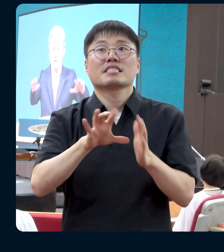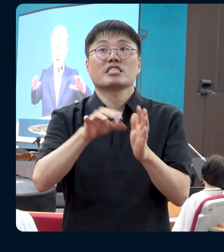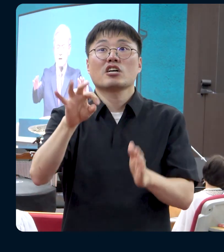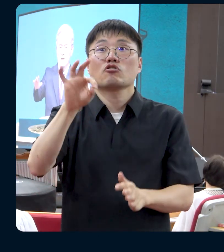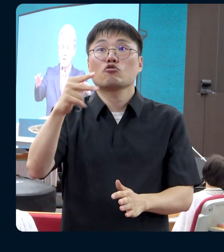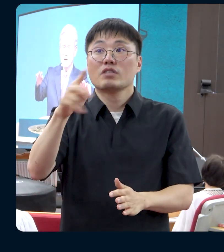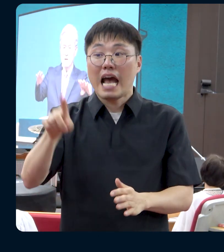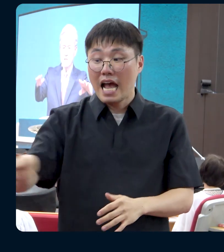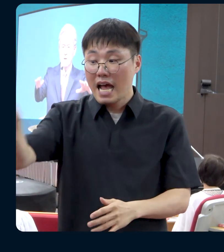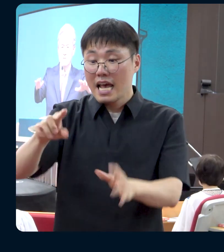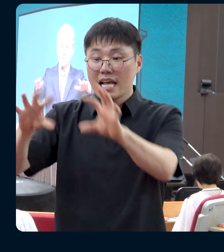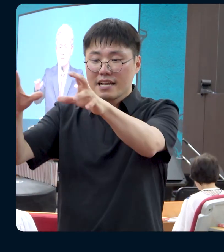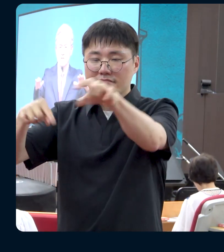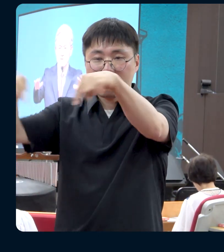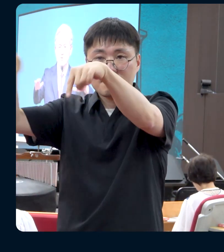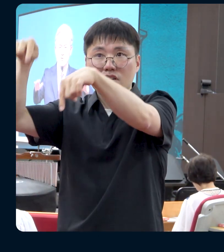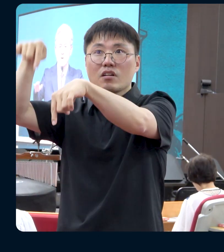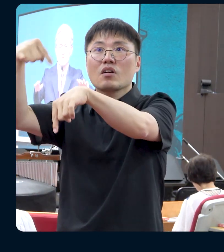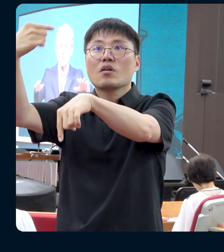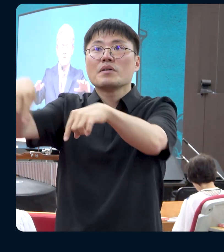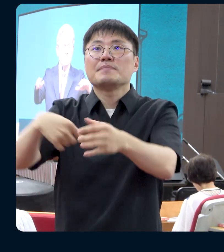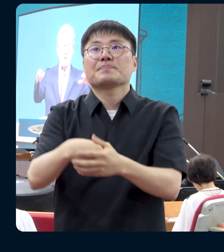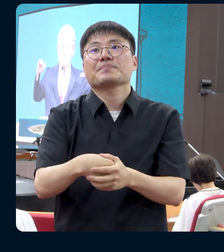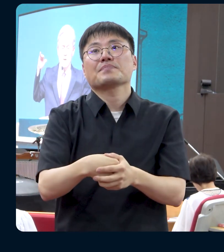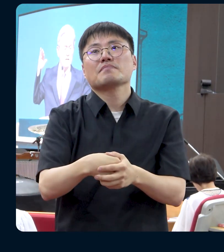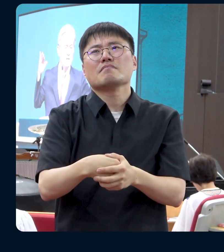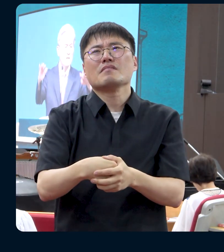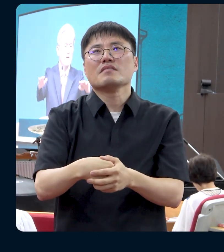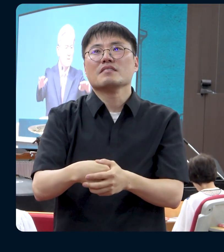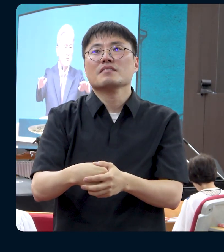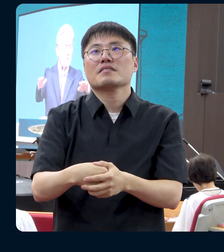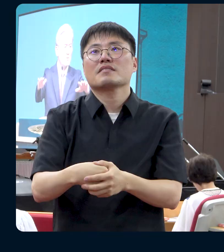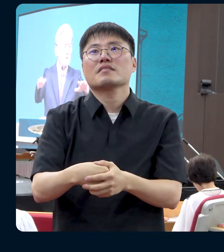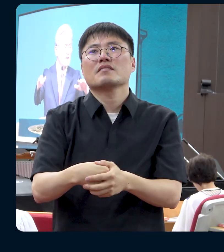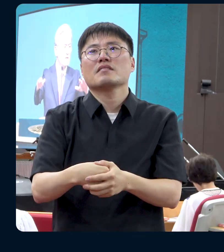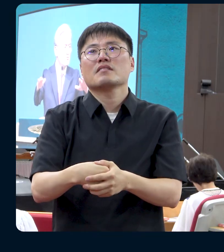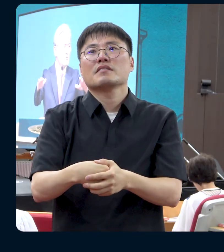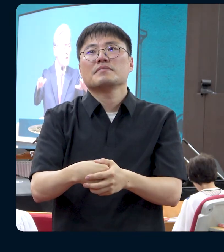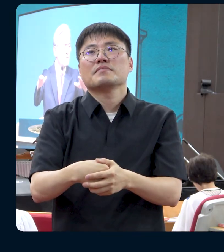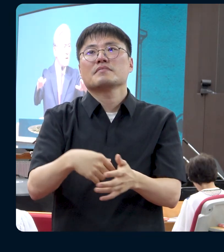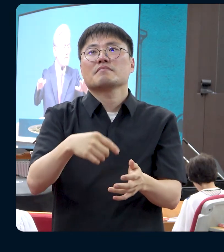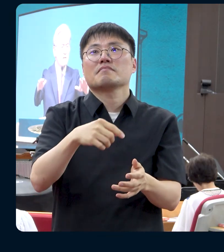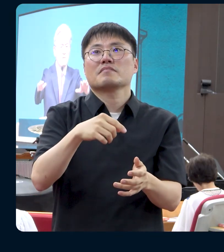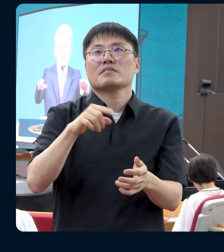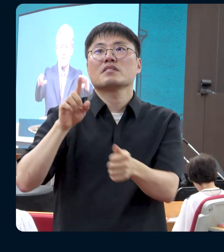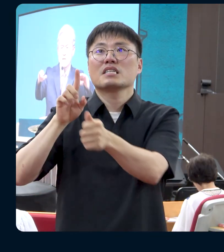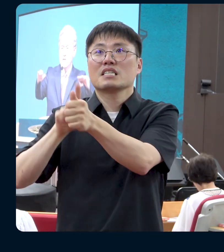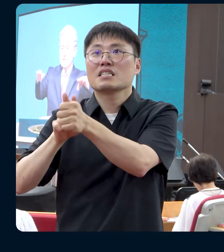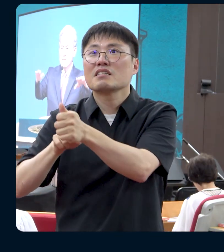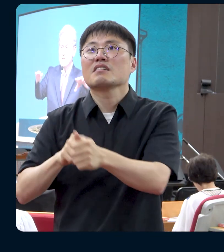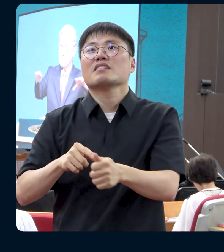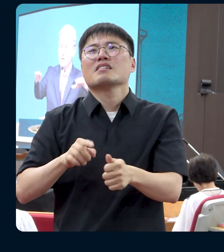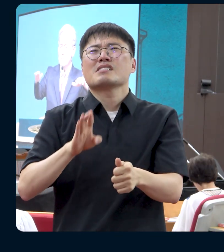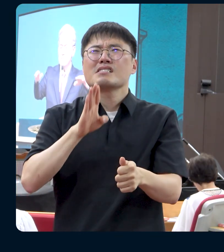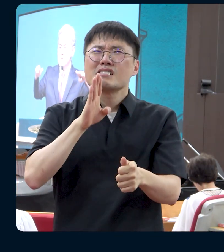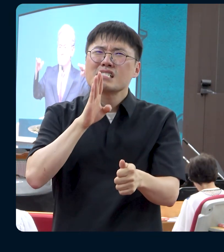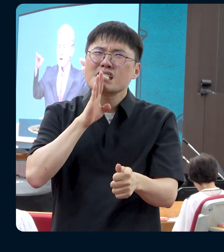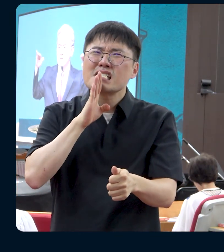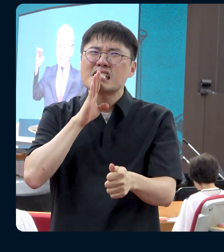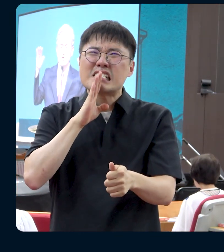이 유대 나라를 갖다가 지배했던 것은 셀류쿠스 왕조, 정말 안티오코스 에피파네스라고